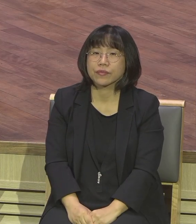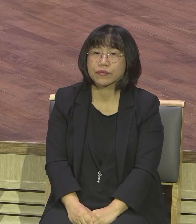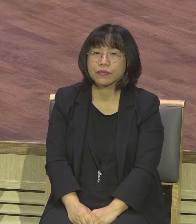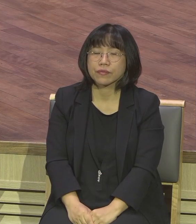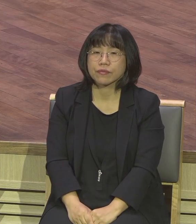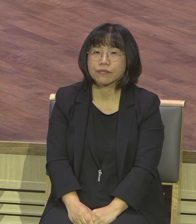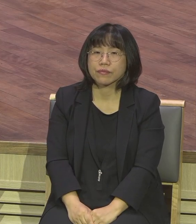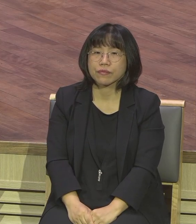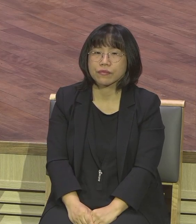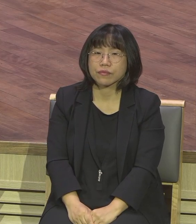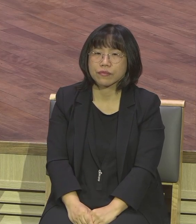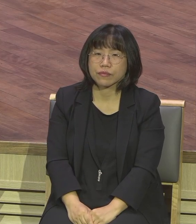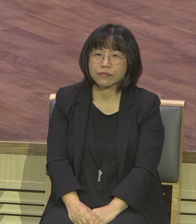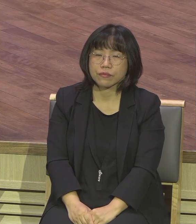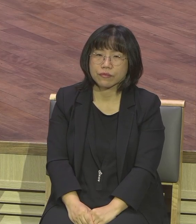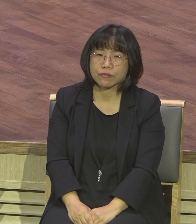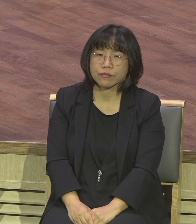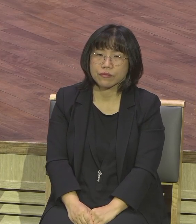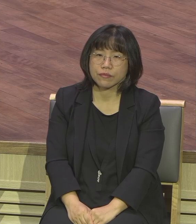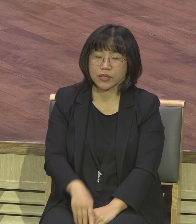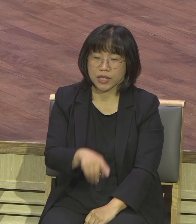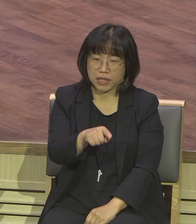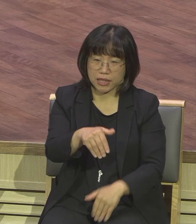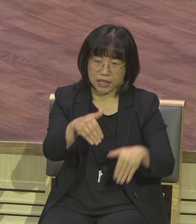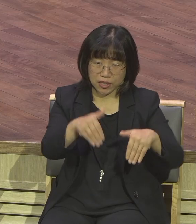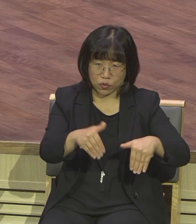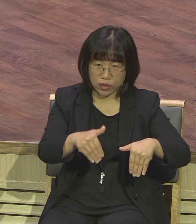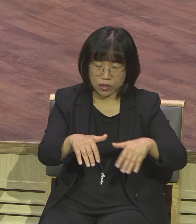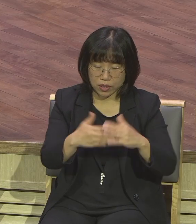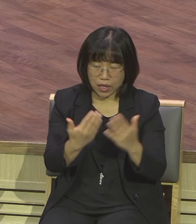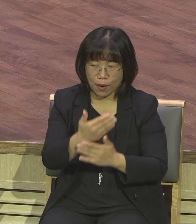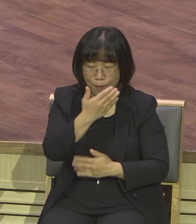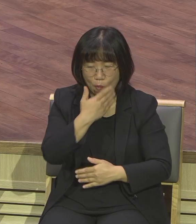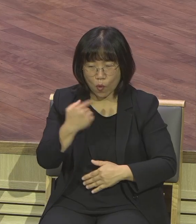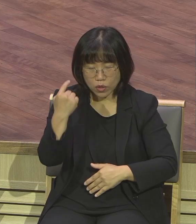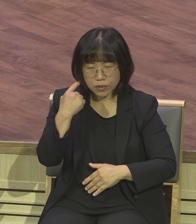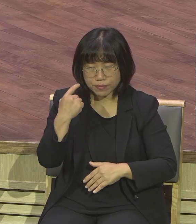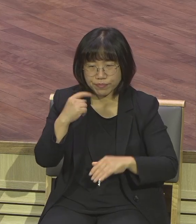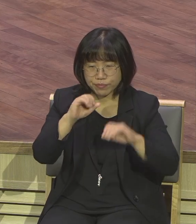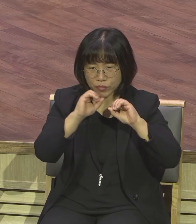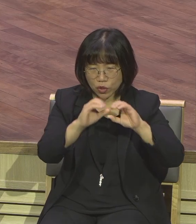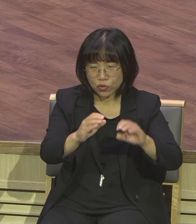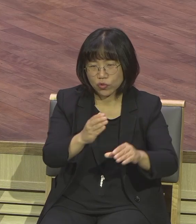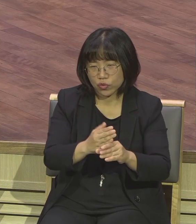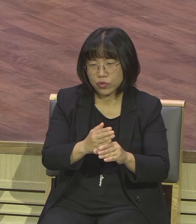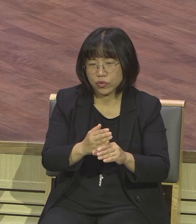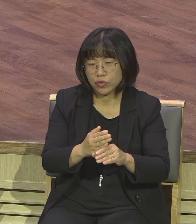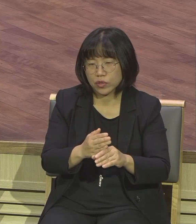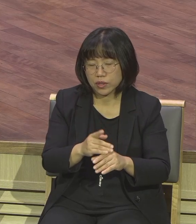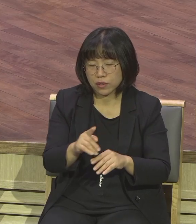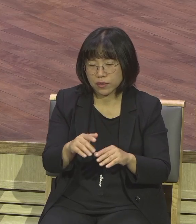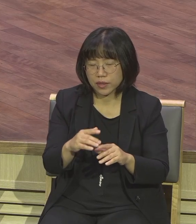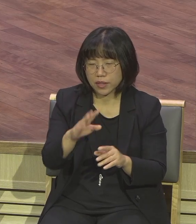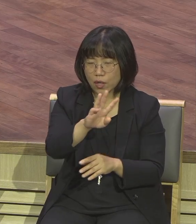음으로 양으로 그리고 복음을 전가. 그 직원들 권장이 그 관장이 다 우리 교회 장로 집사잖아요.